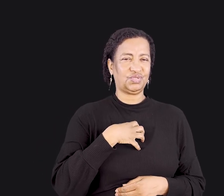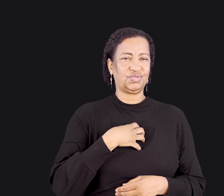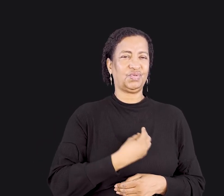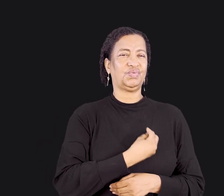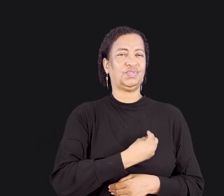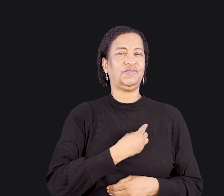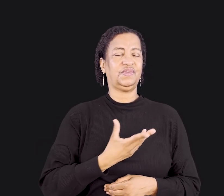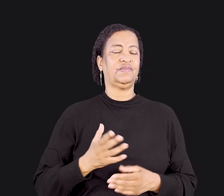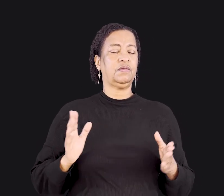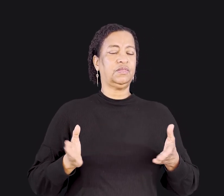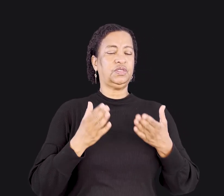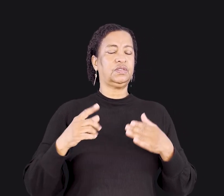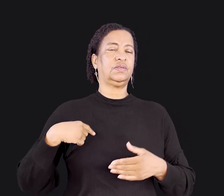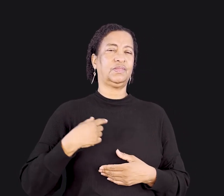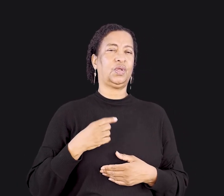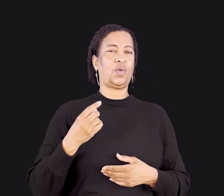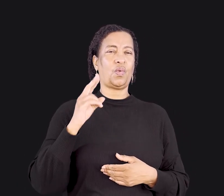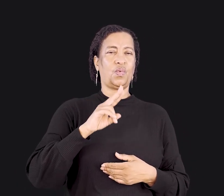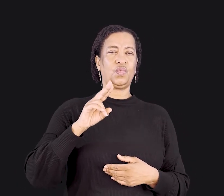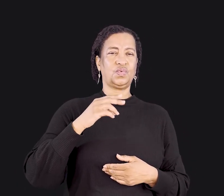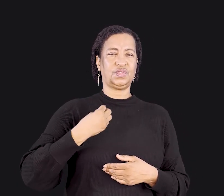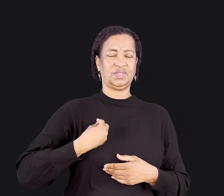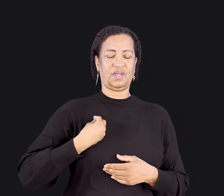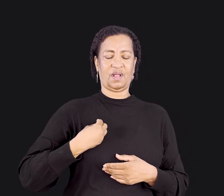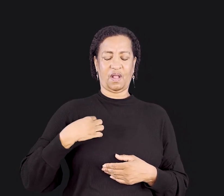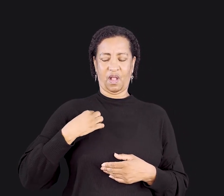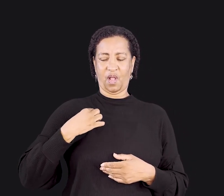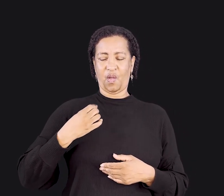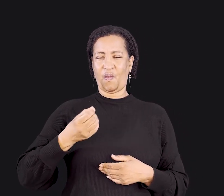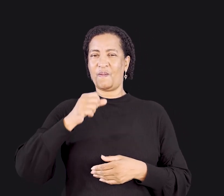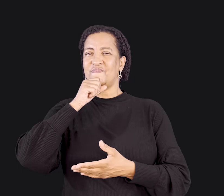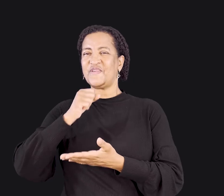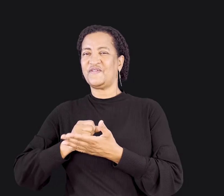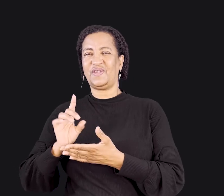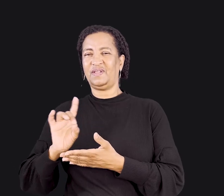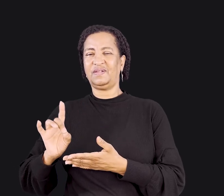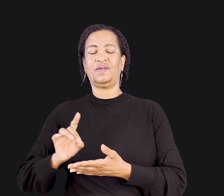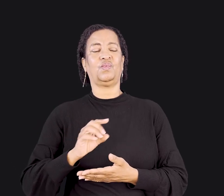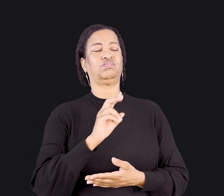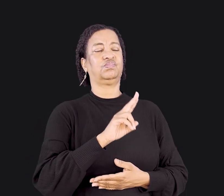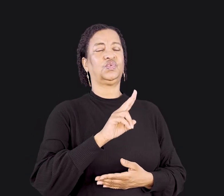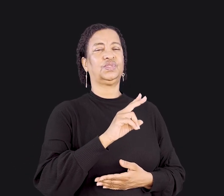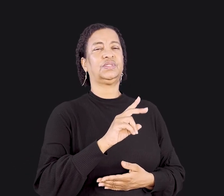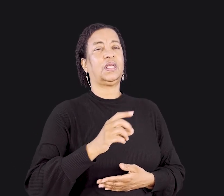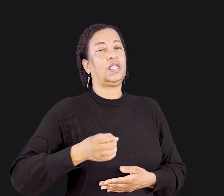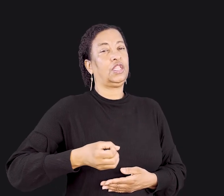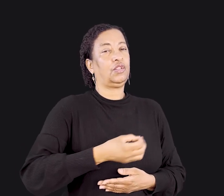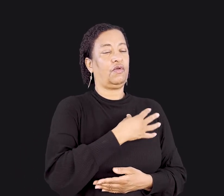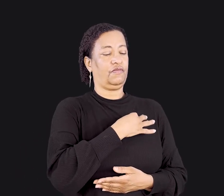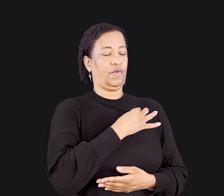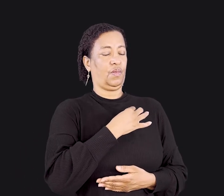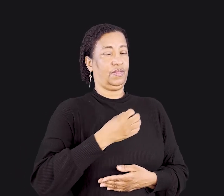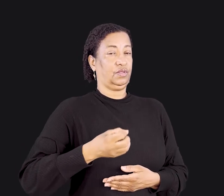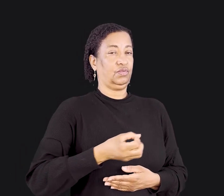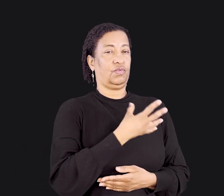não usarmos mais os trapos da vida antiga que tínhamos, mas somente as novas vestes desta nova vida. De um lado